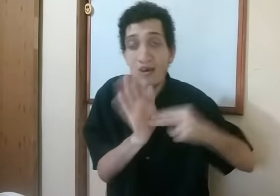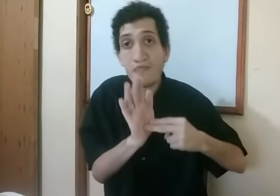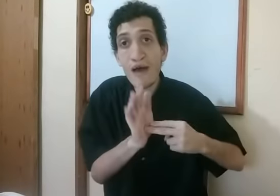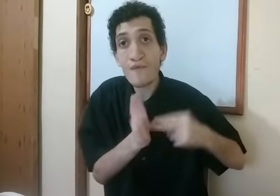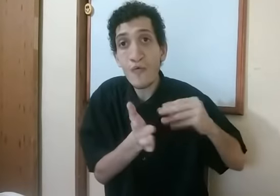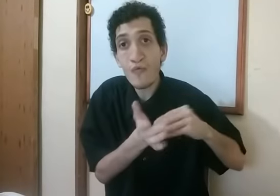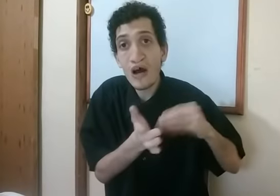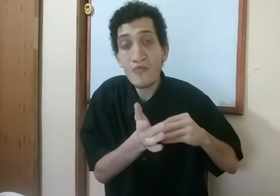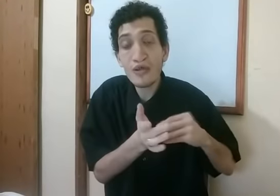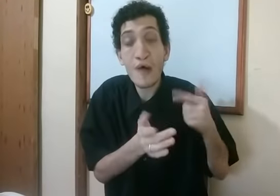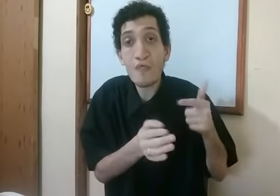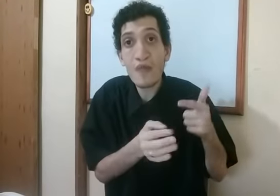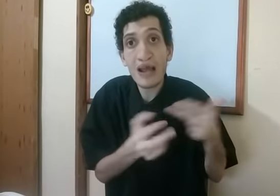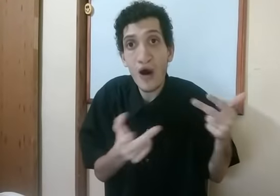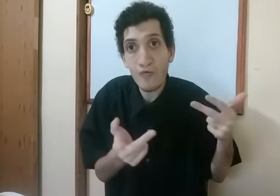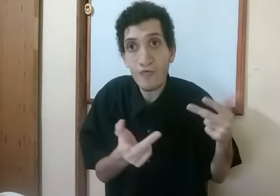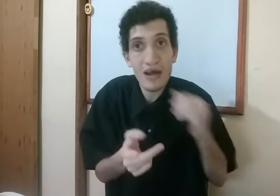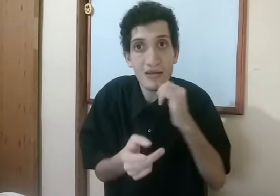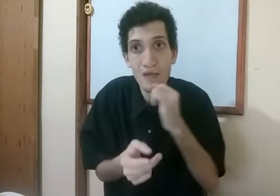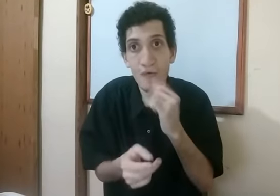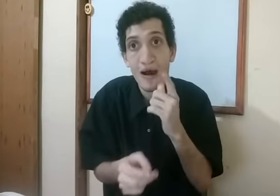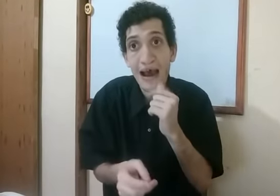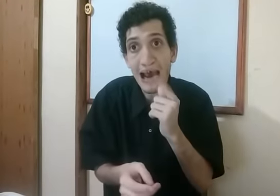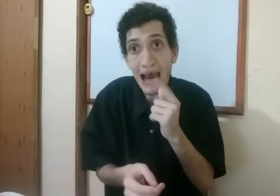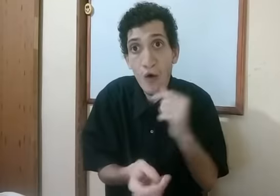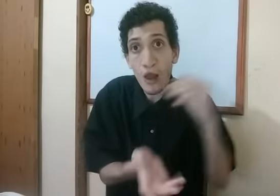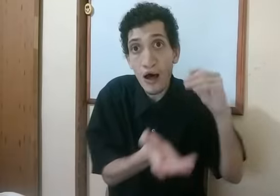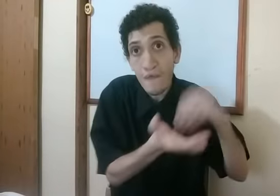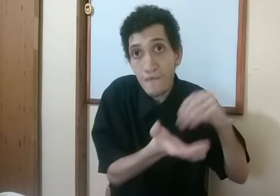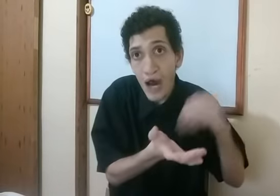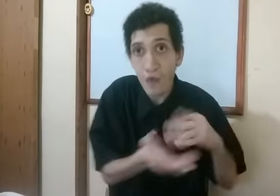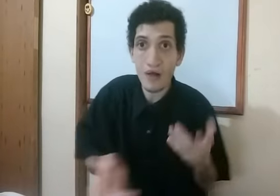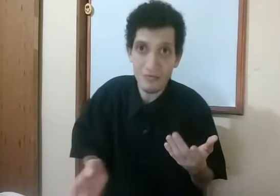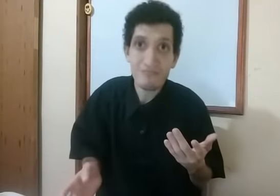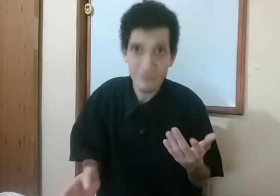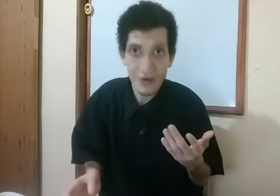está pautando e não tem algo. Exemplo. Aula, pauta, ok?